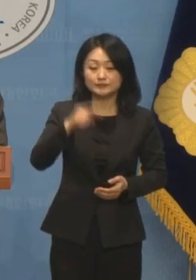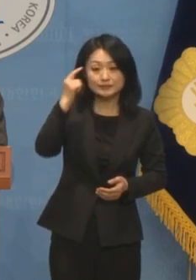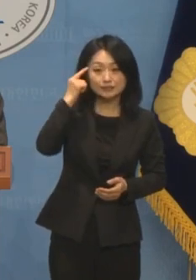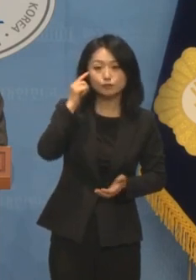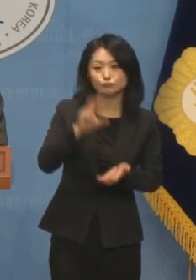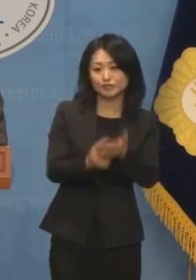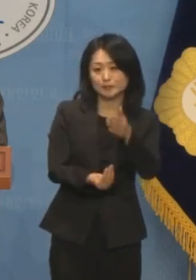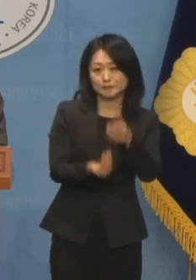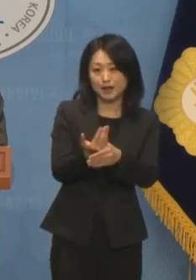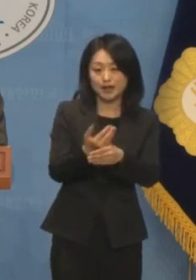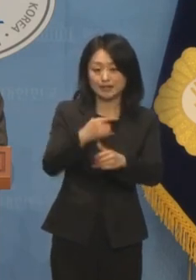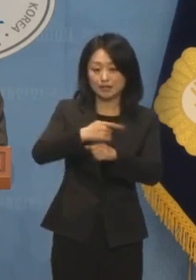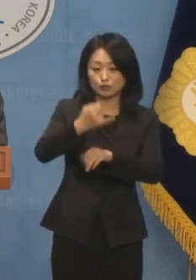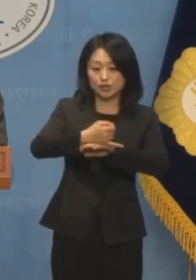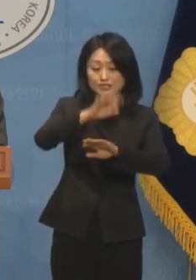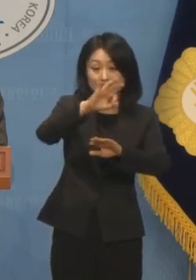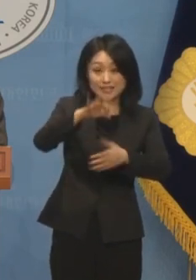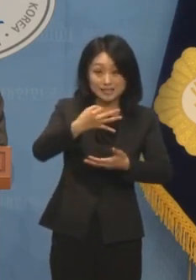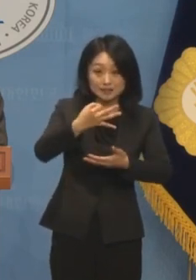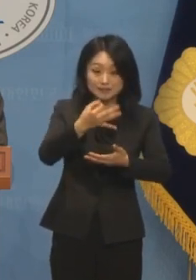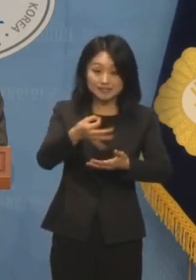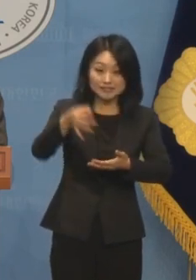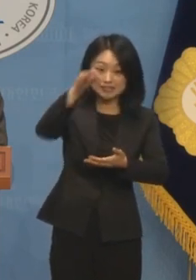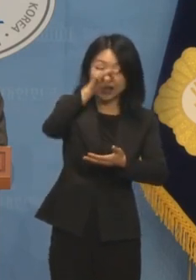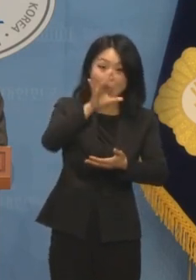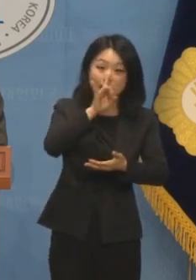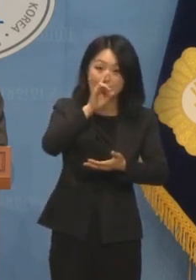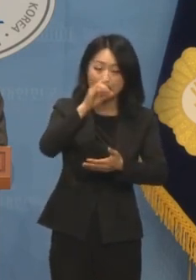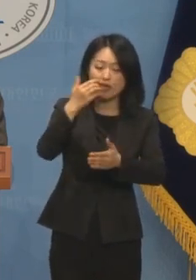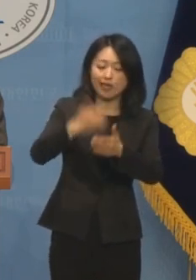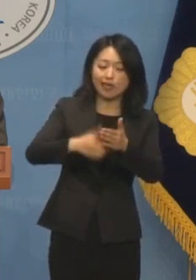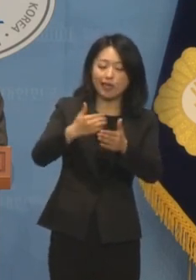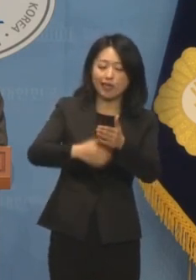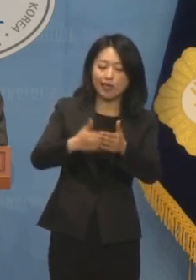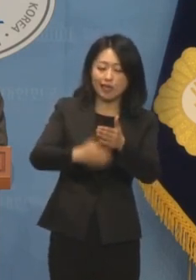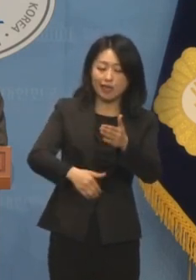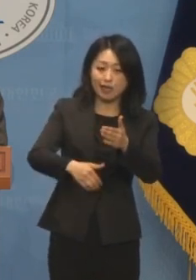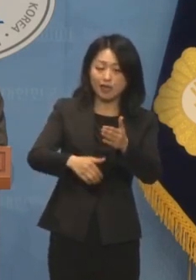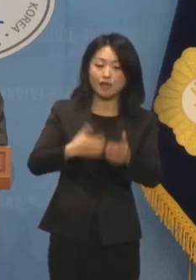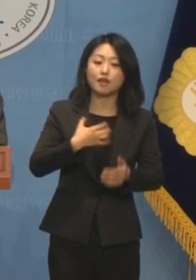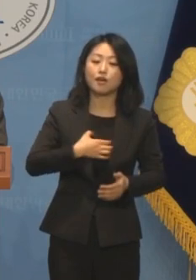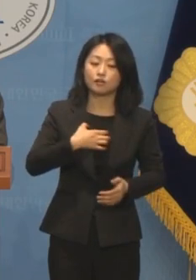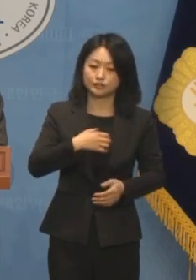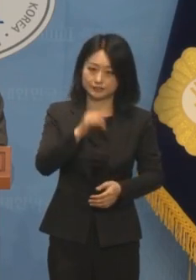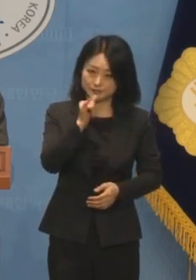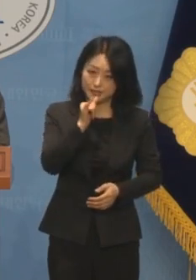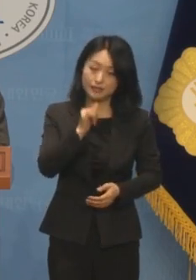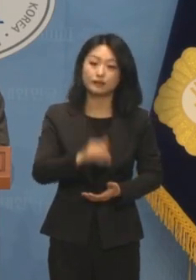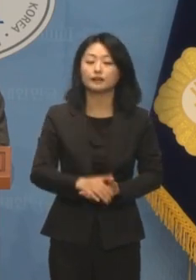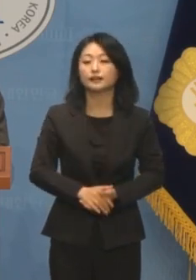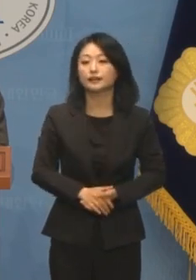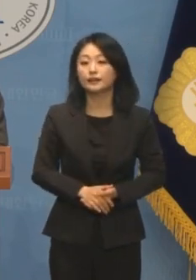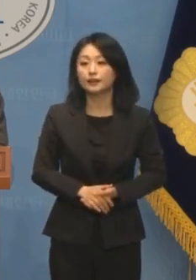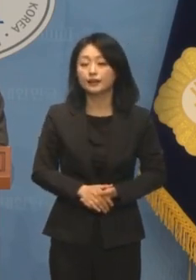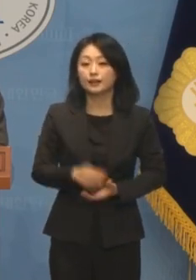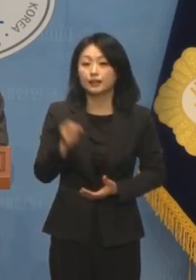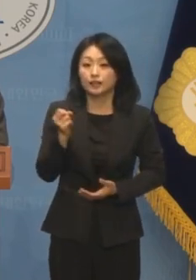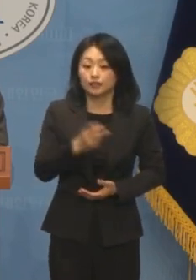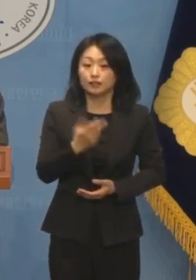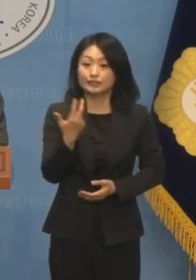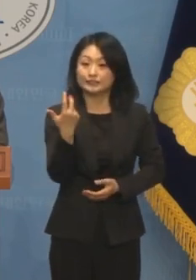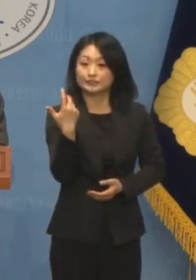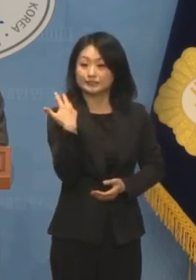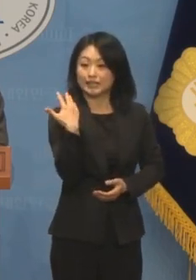이러니 내년 최저임금이 인상은커녕 깎이는 것은 아닌지 심히 우려됩니다. 특히